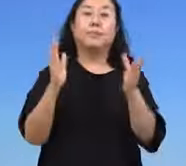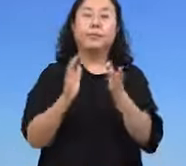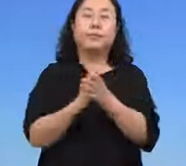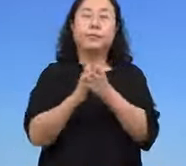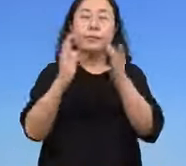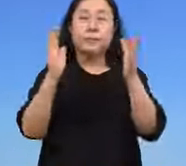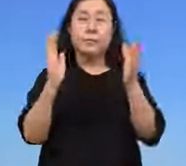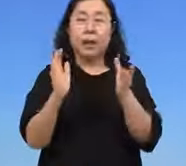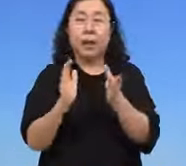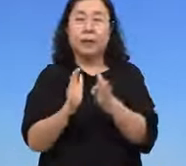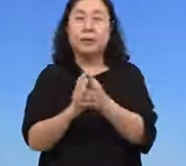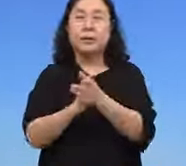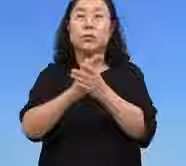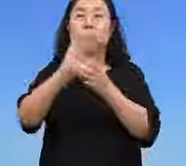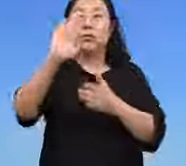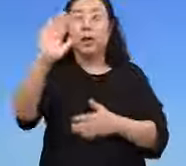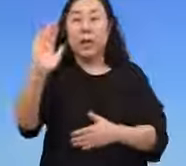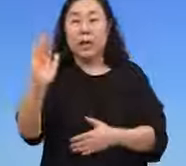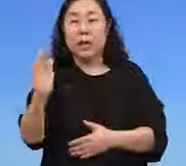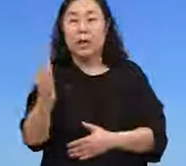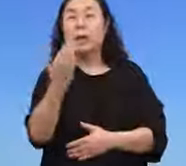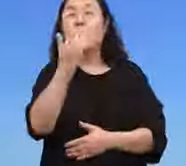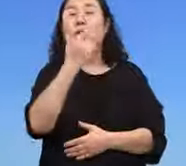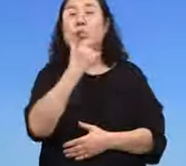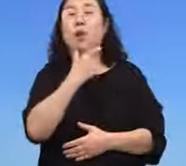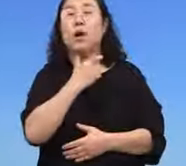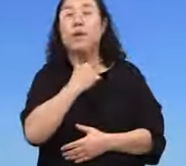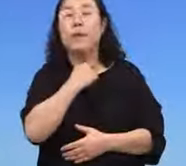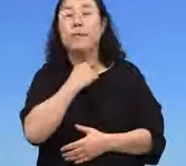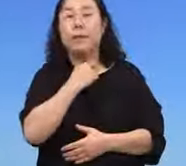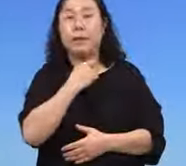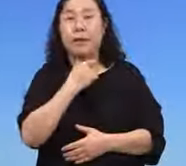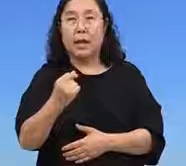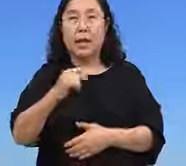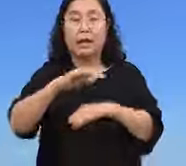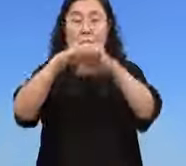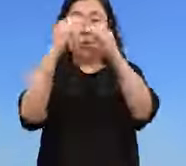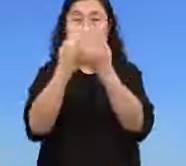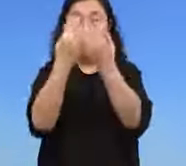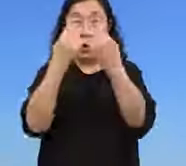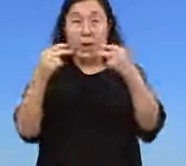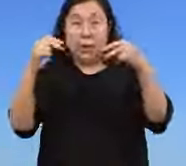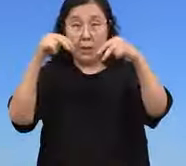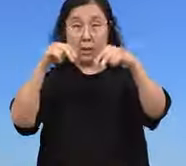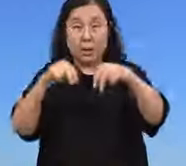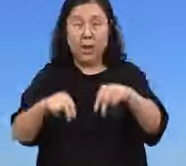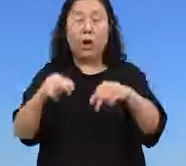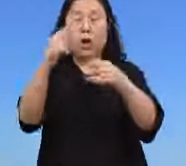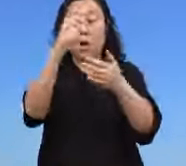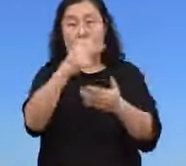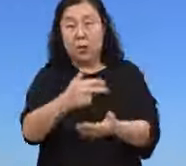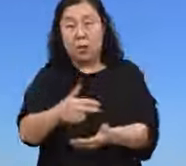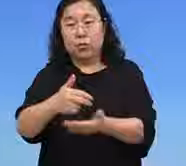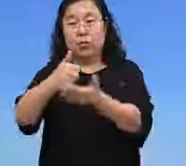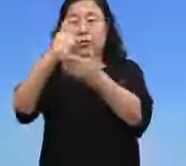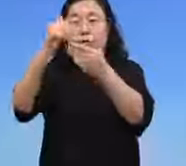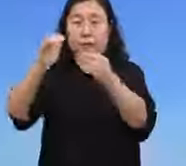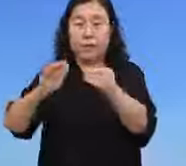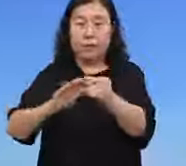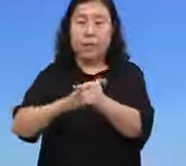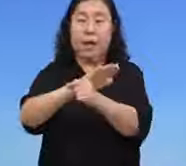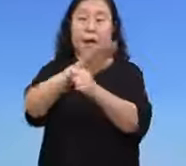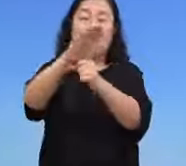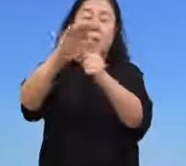친구 되기 원합니다. 우리 마지막으로 다 자리에서 일어나셔서 주님